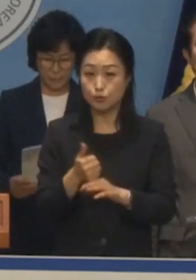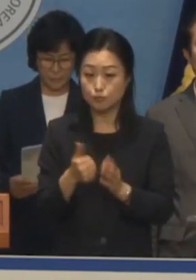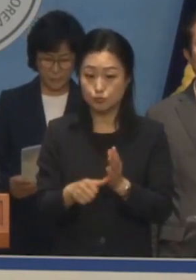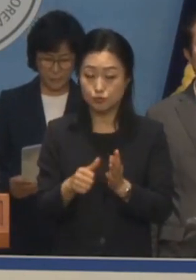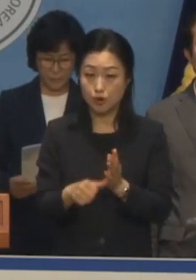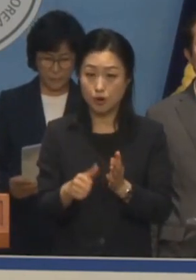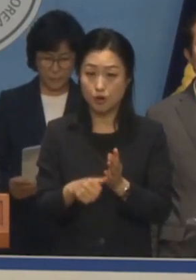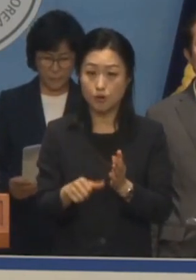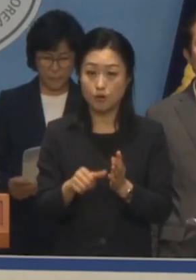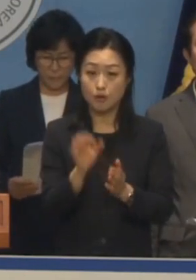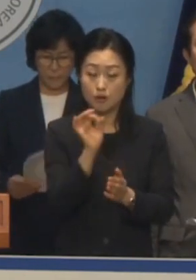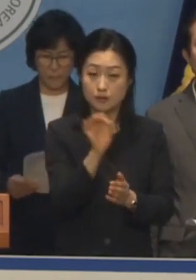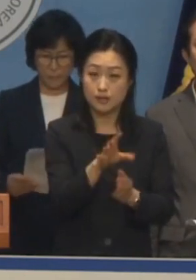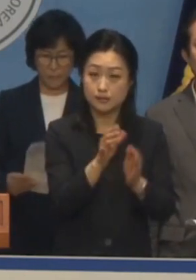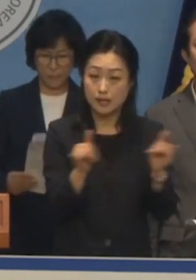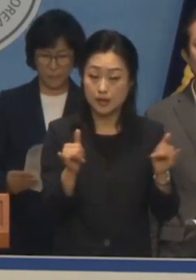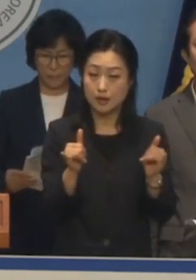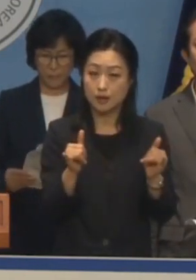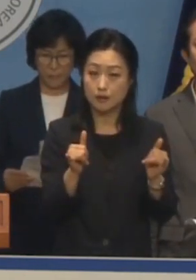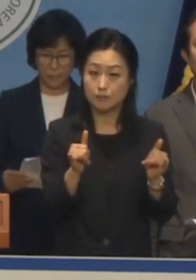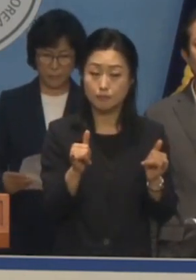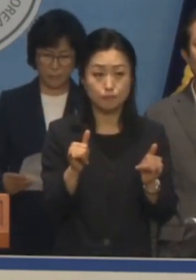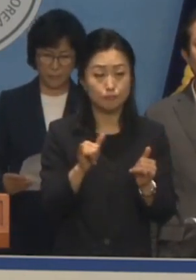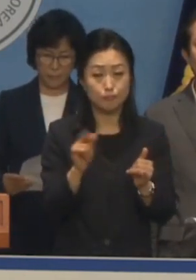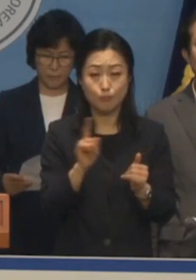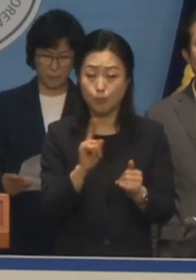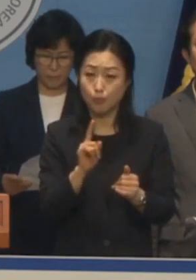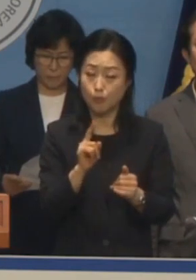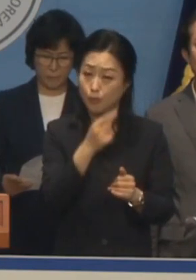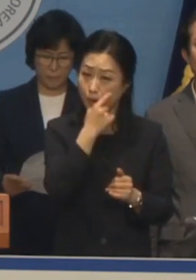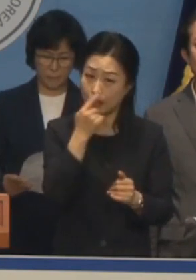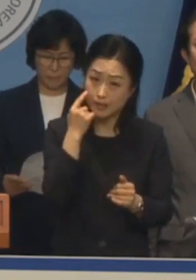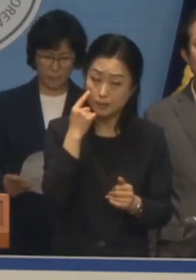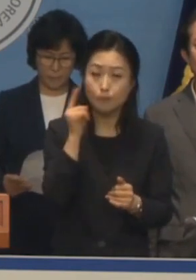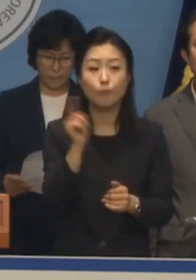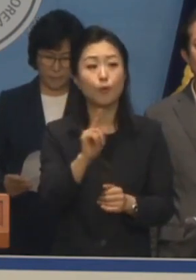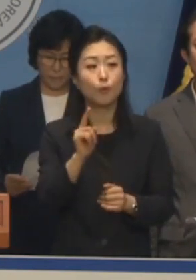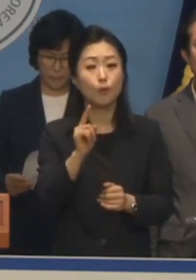판매자들과 투자자들은 안전합니까? 정부는 확인하고 있습니까?